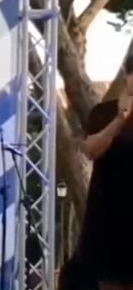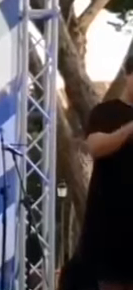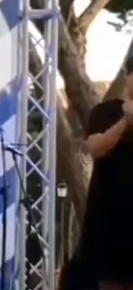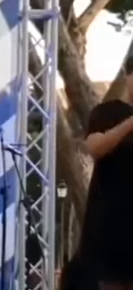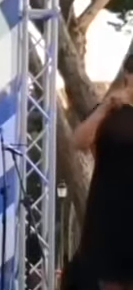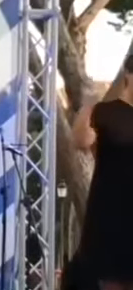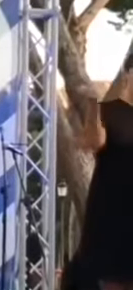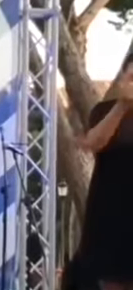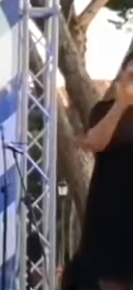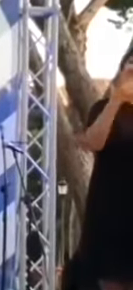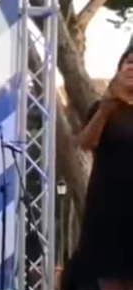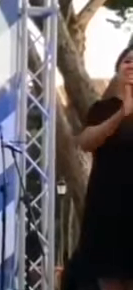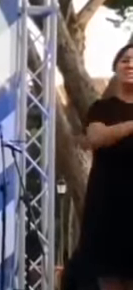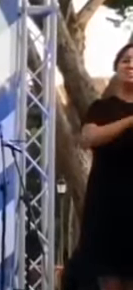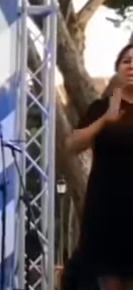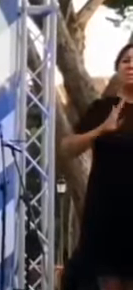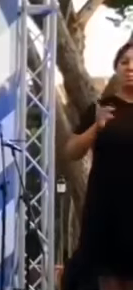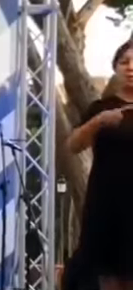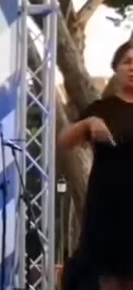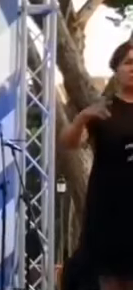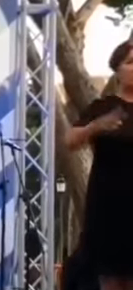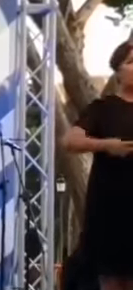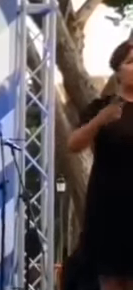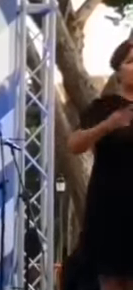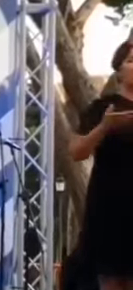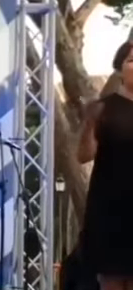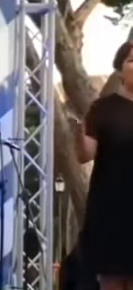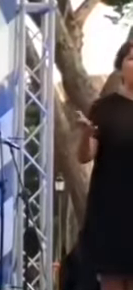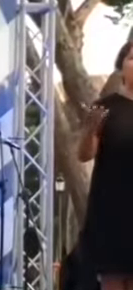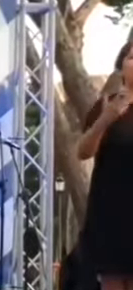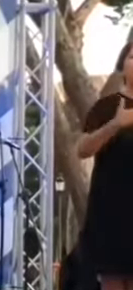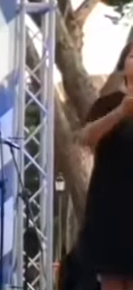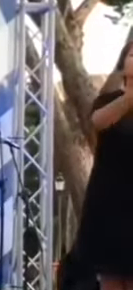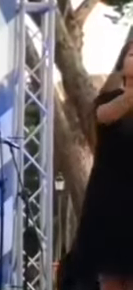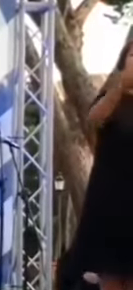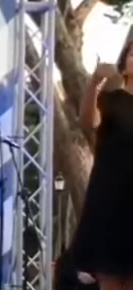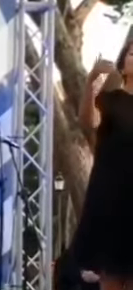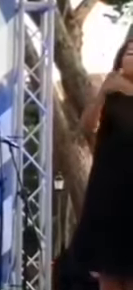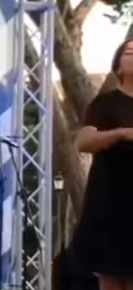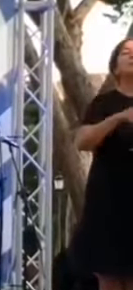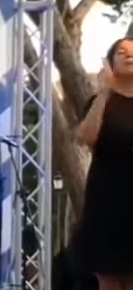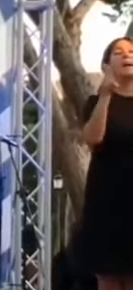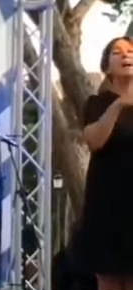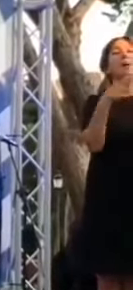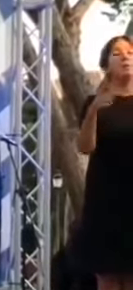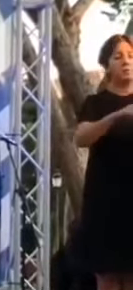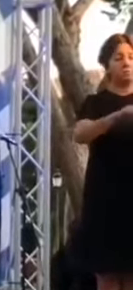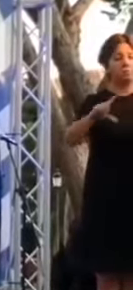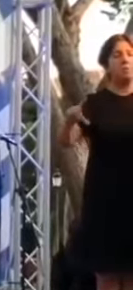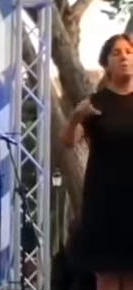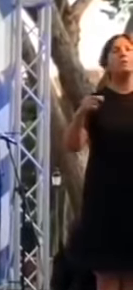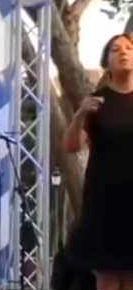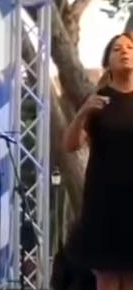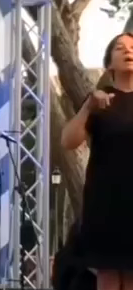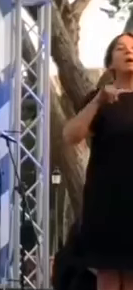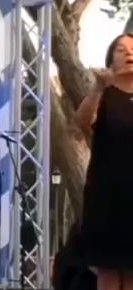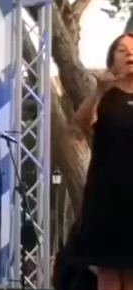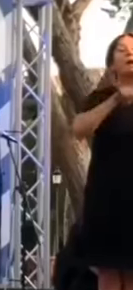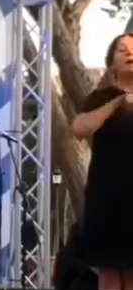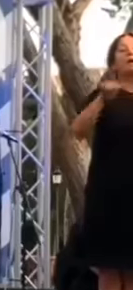battaglia vinta, ringrazio i nostri membri in Commissione Bilancio, c'erano 100.000 euro di biglietti in business